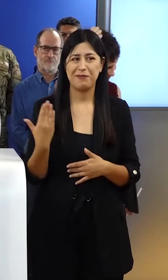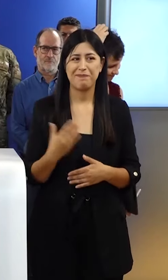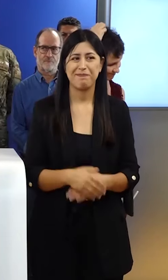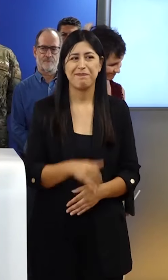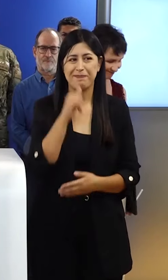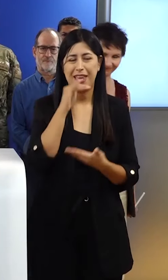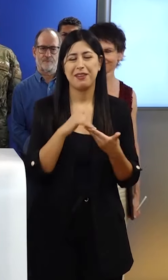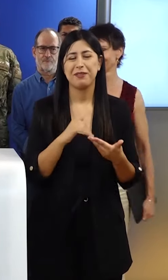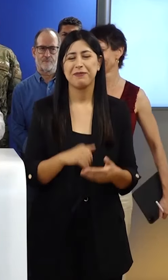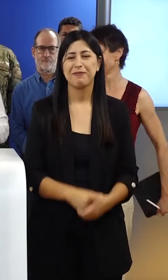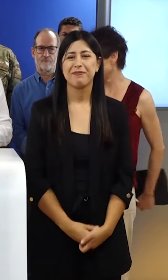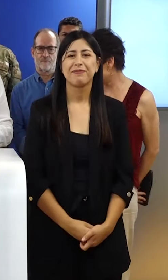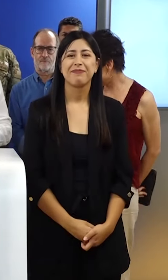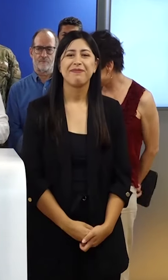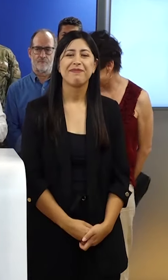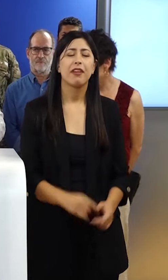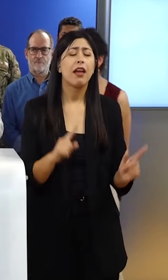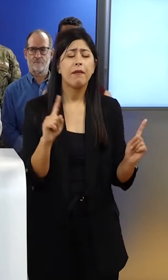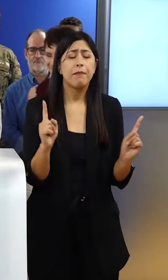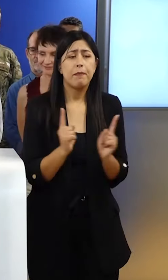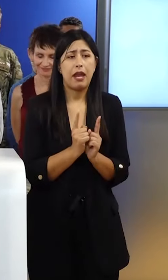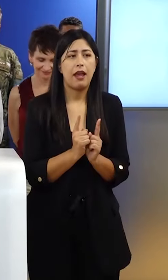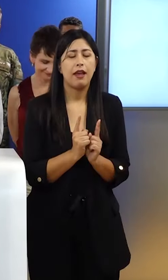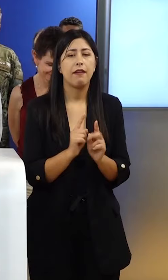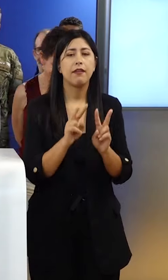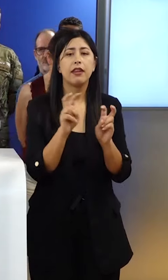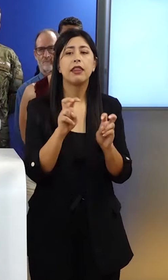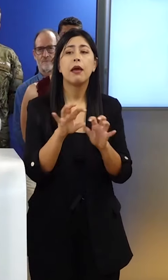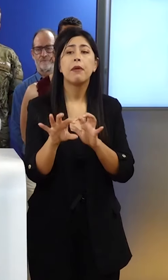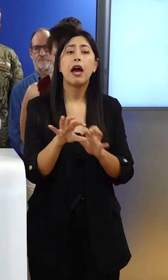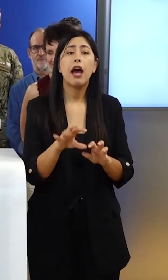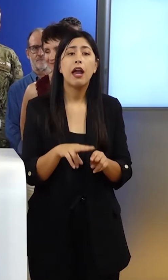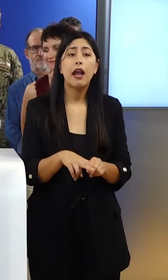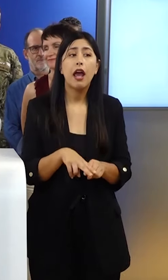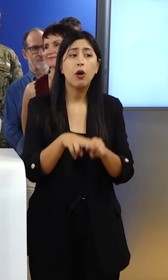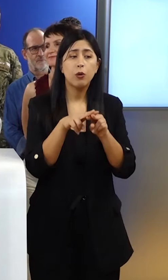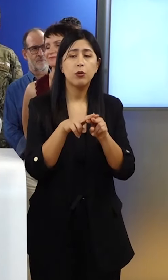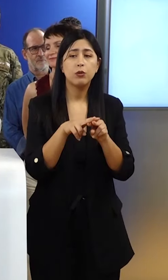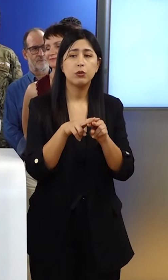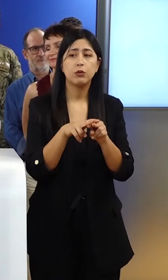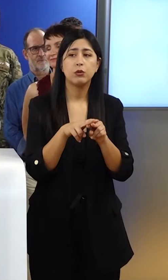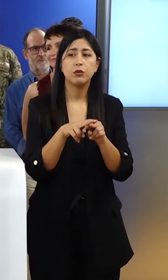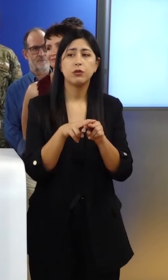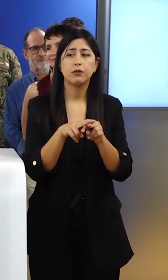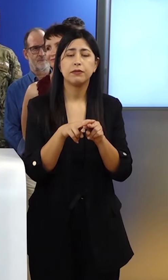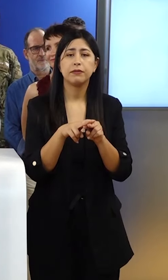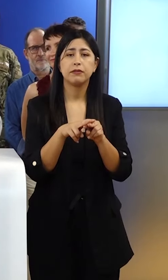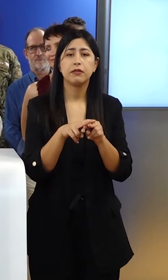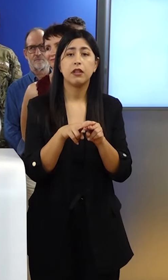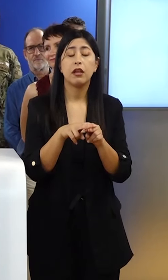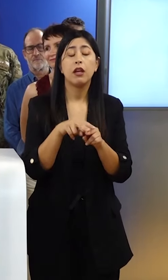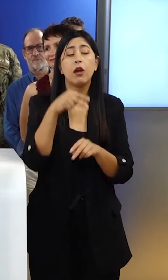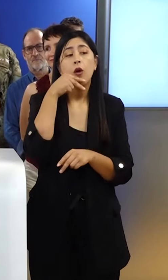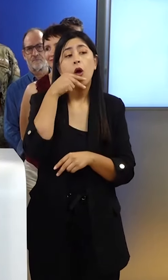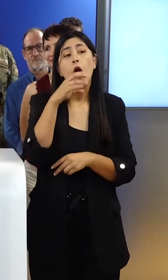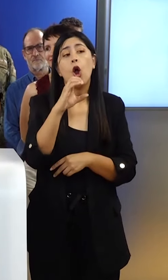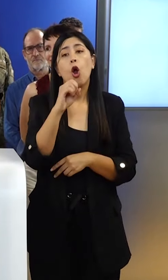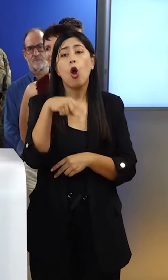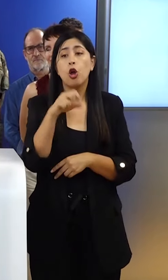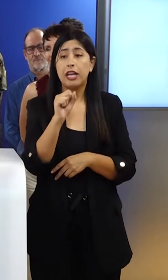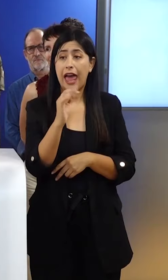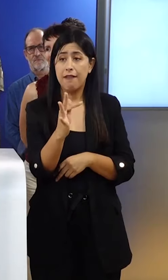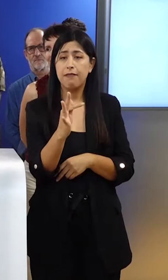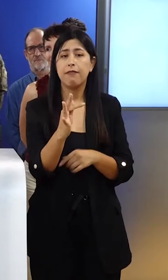ministro s muy brevemente respecto de los recursos particularmente con los que ha contado conaf